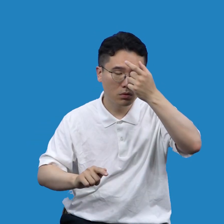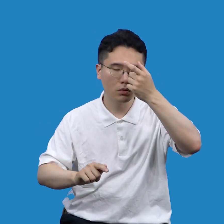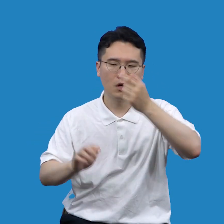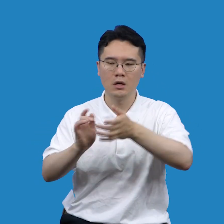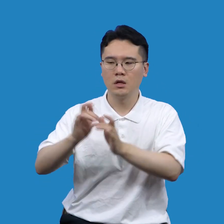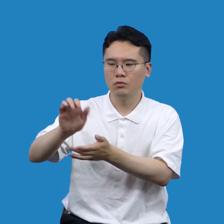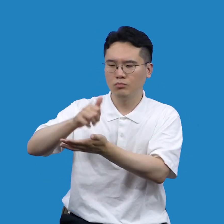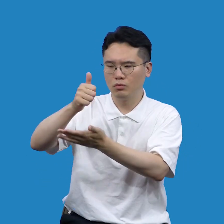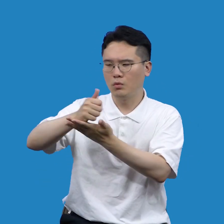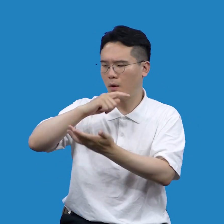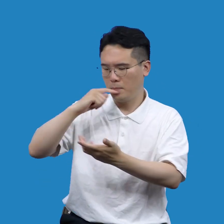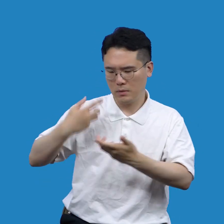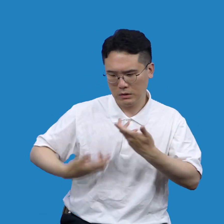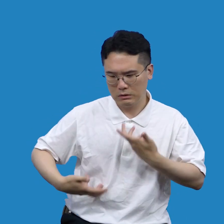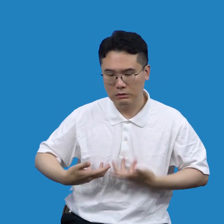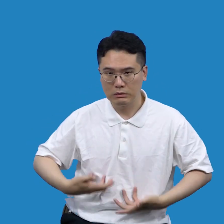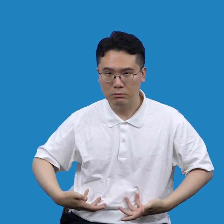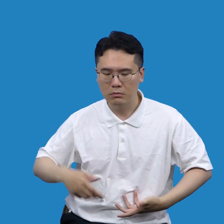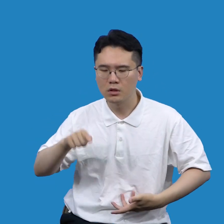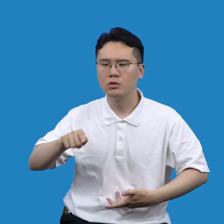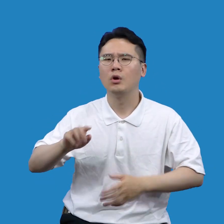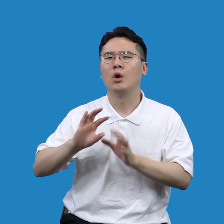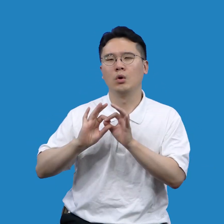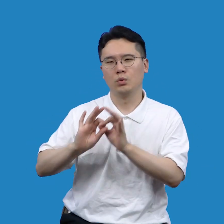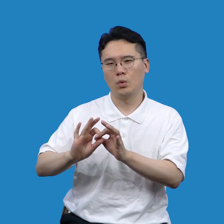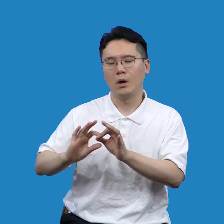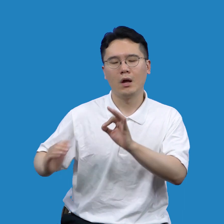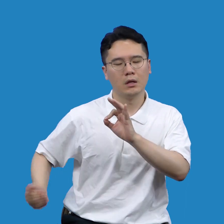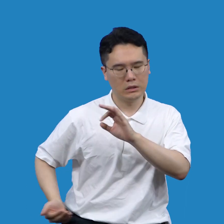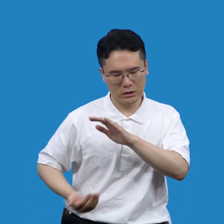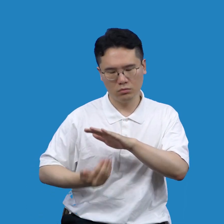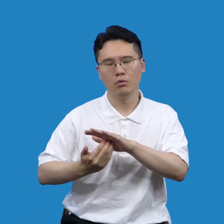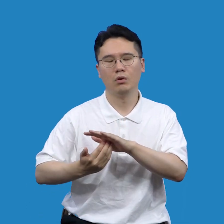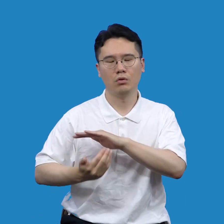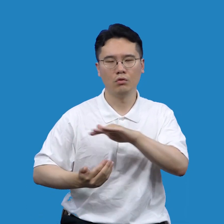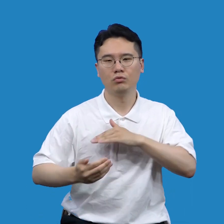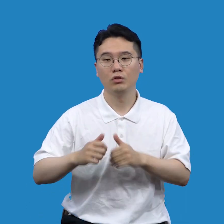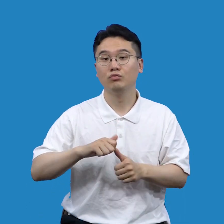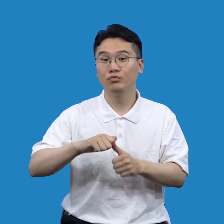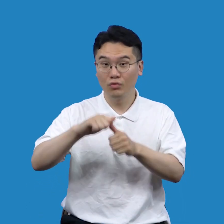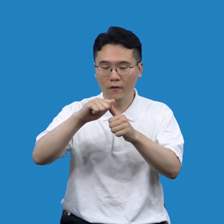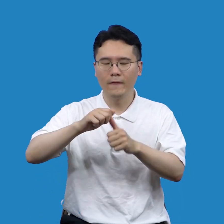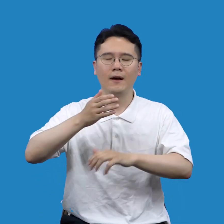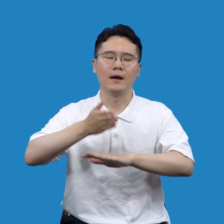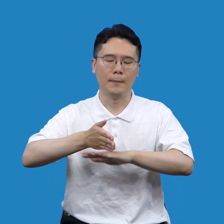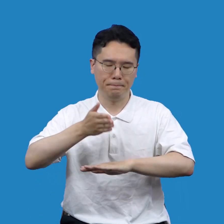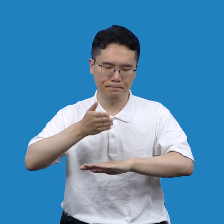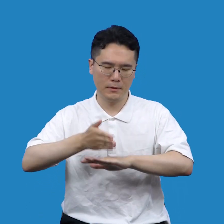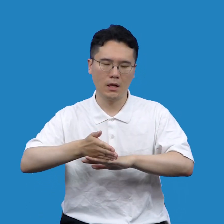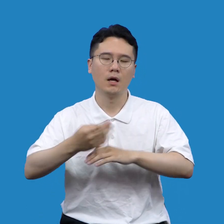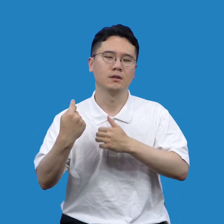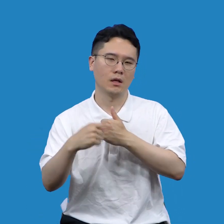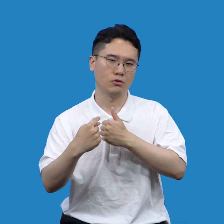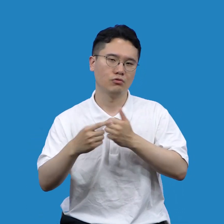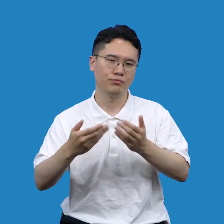피 흘리심, 그 결과로 이루어진 우리의 구원에 대한 감사를 가르치는 것입니다.